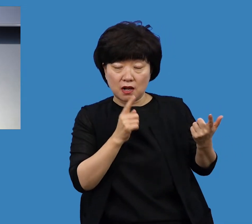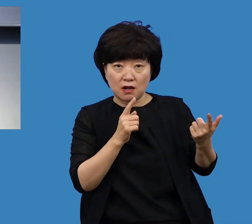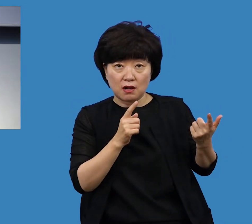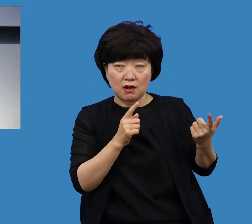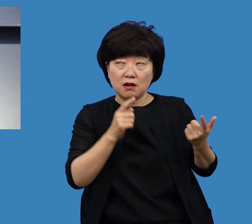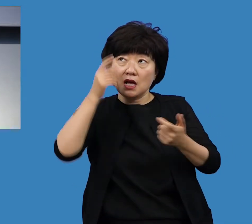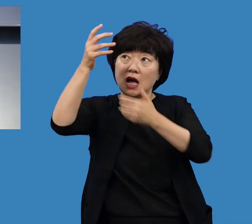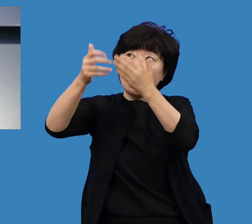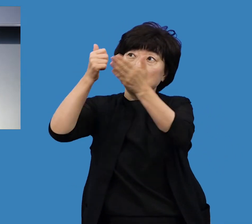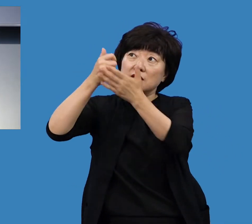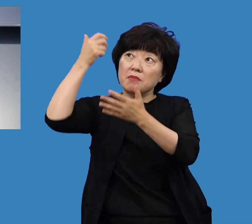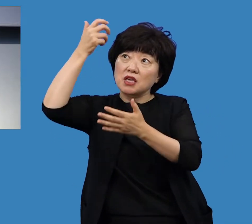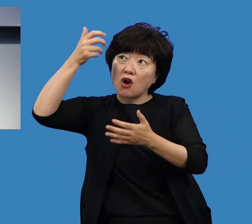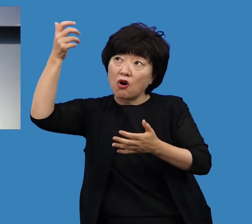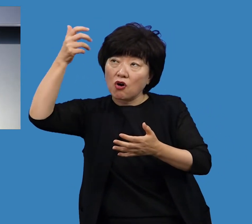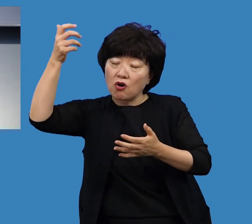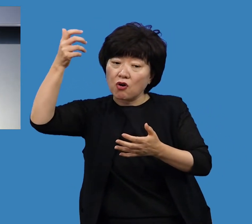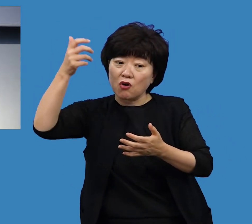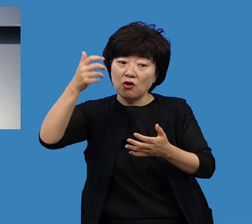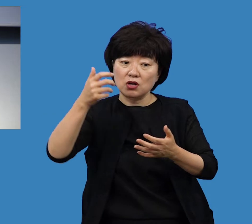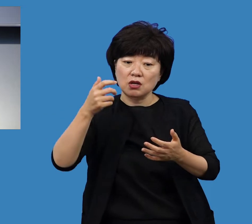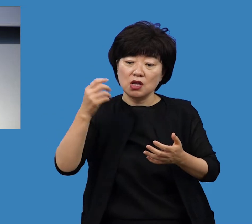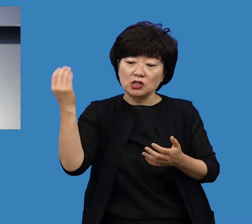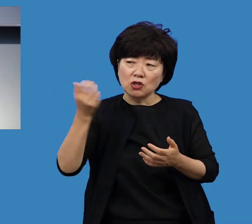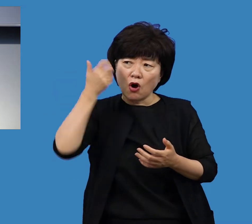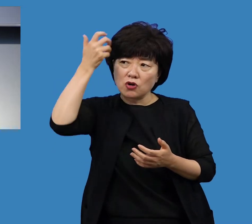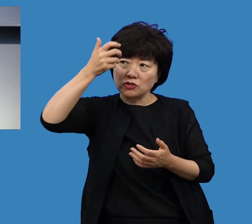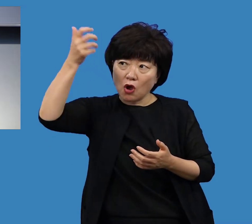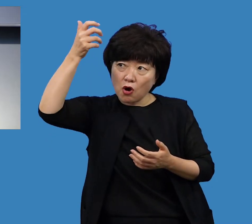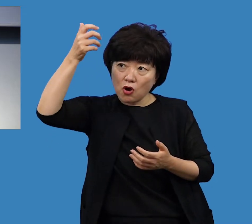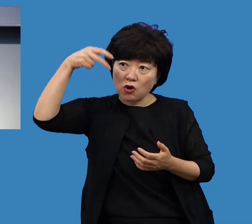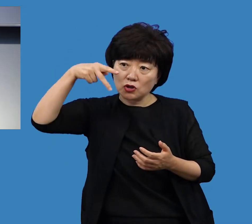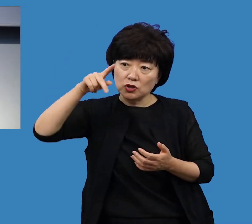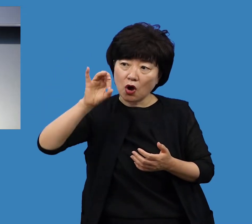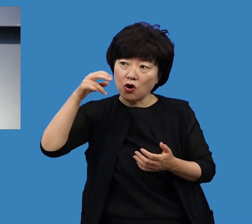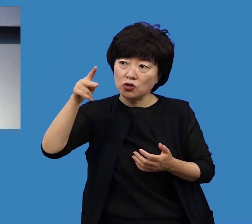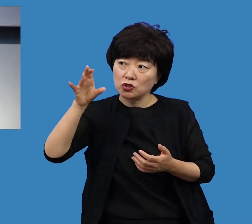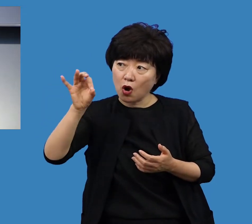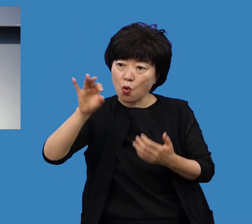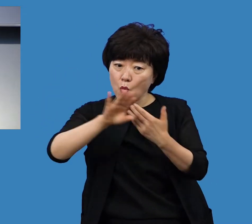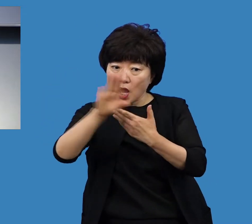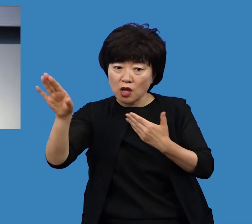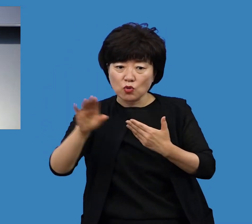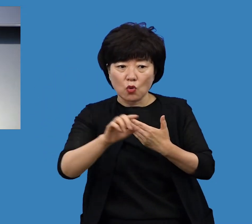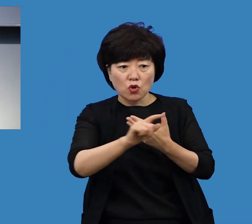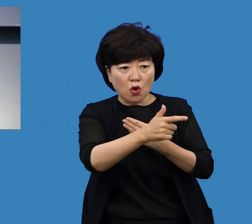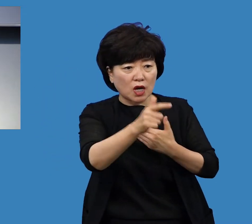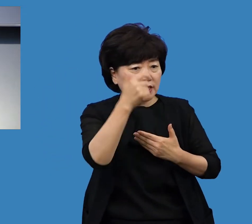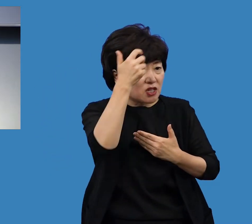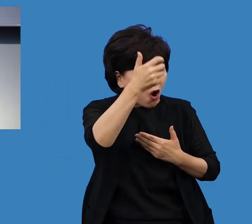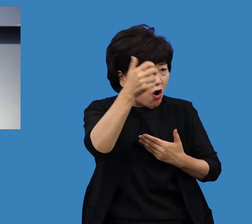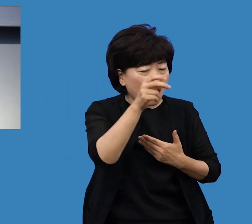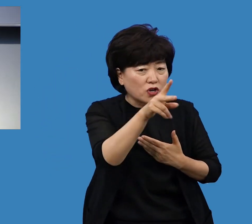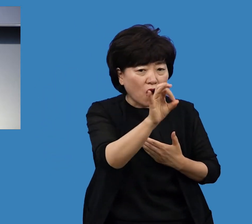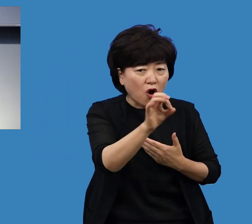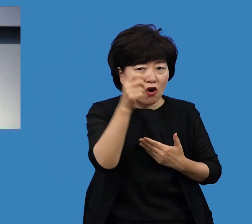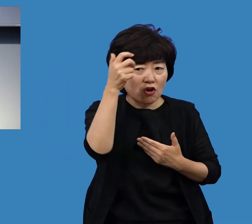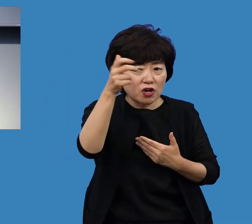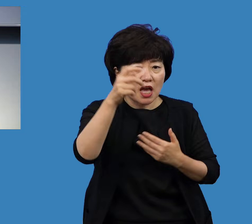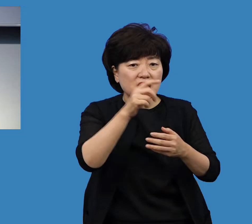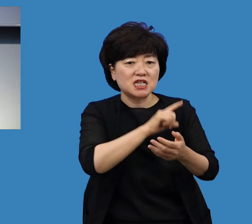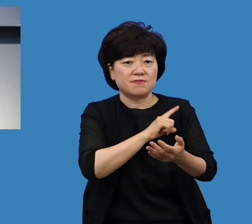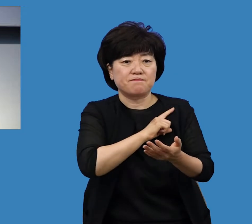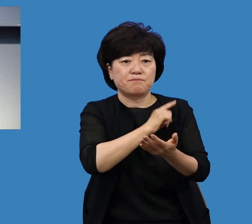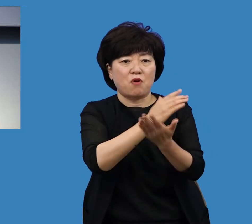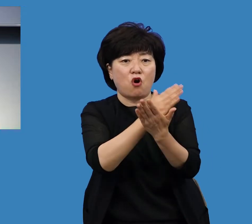하나님의 영, 즉 성령 이외에도 다른 많은 영들의 이름이 등장하는 것을 보게 됩니다. 성경 구절 몇 구절 같이 한번